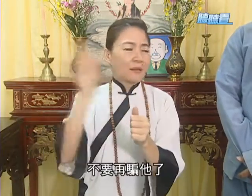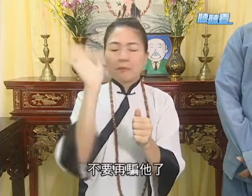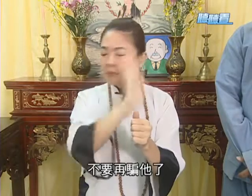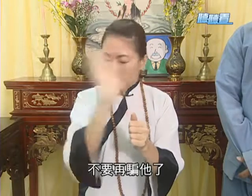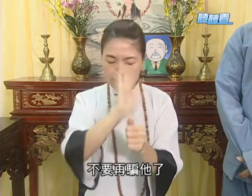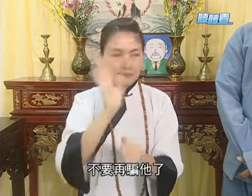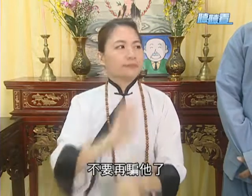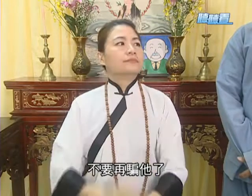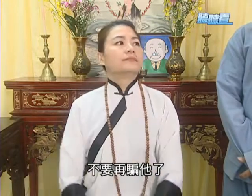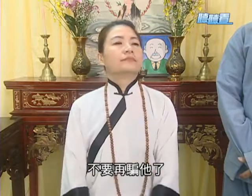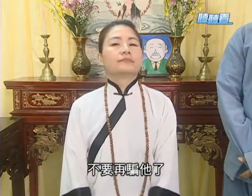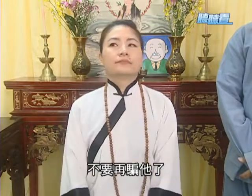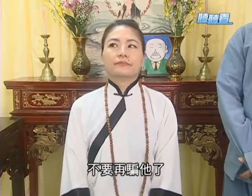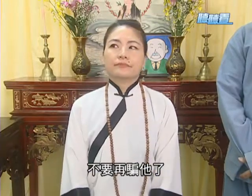骗他了。